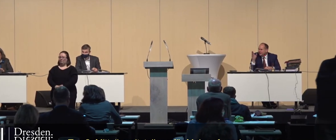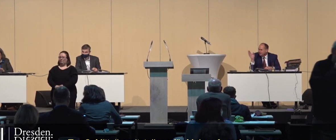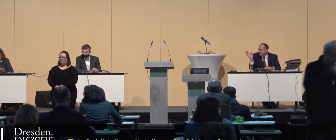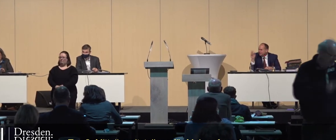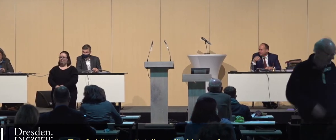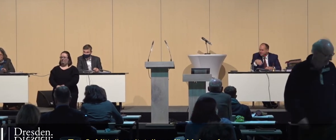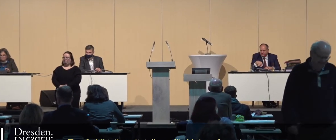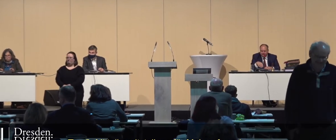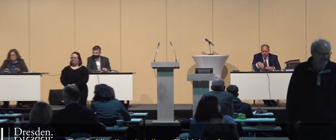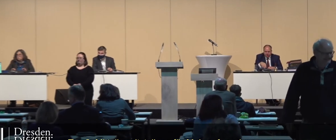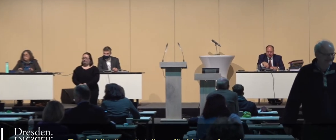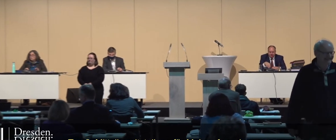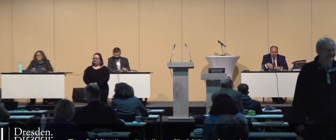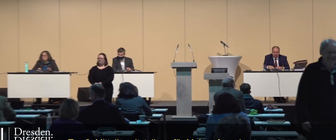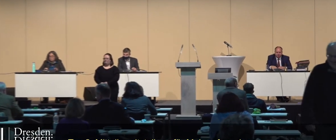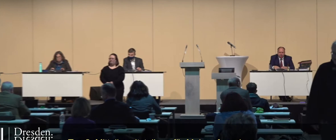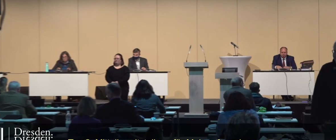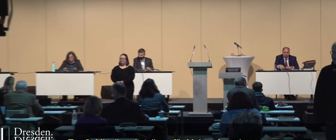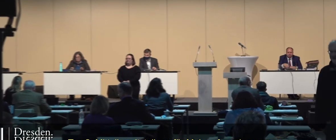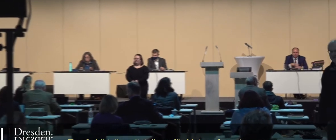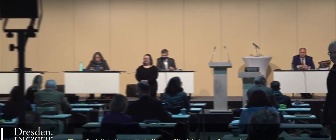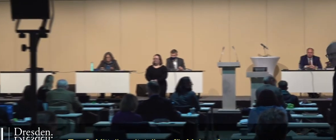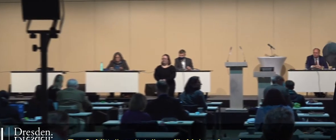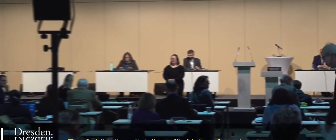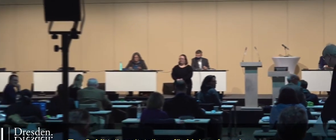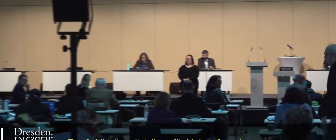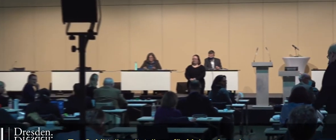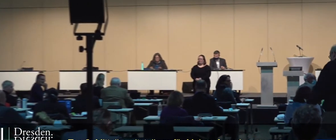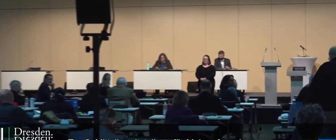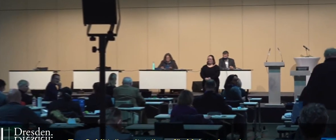erstmal Herr Hannig und dann Sie, Frau Dr. Schöps.